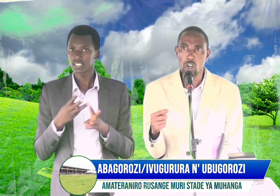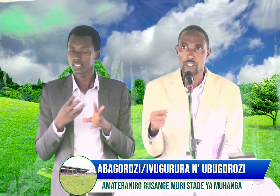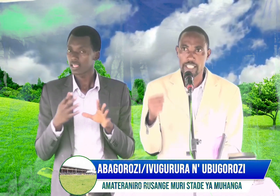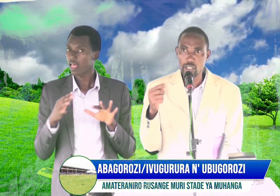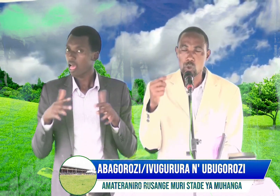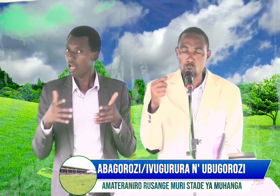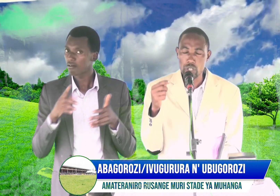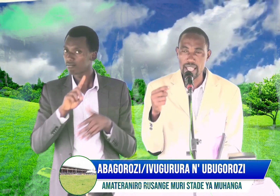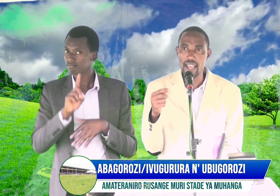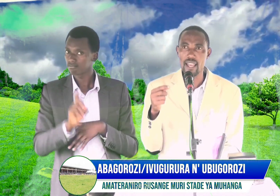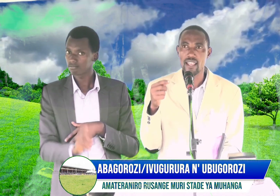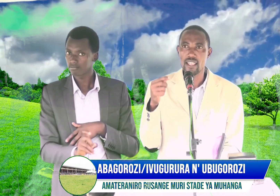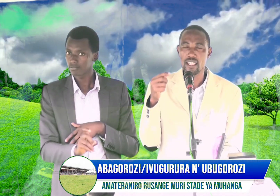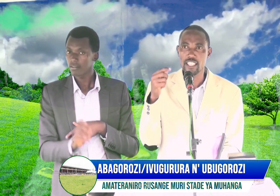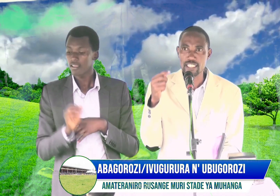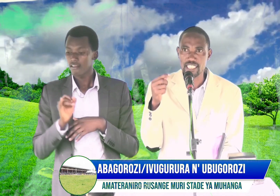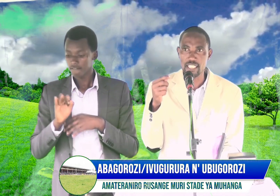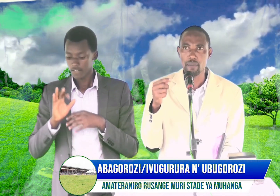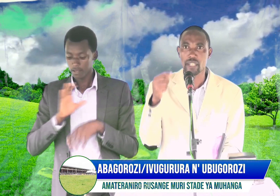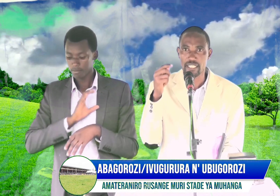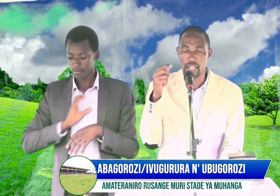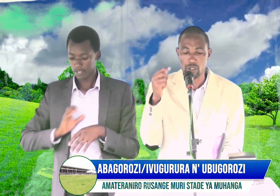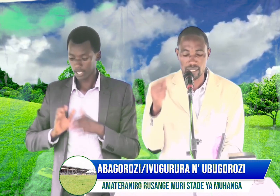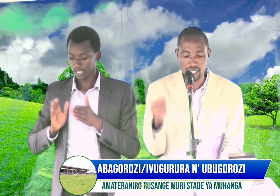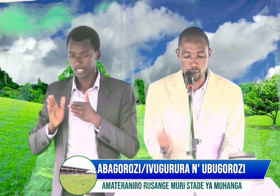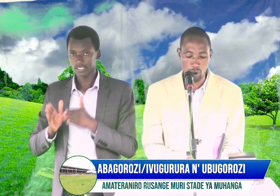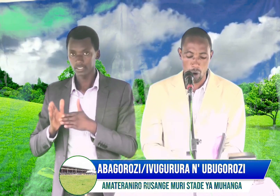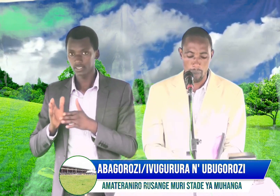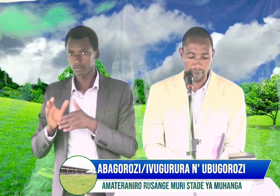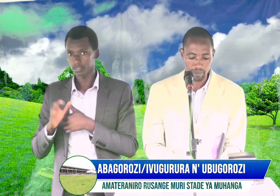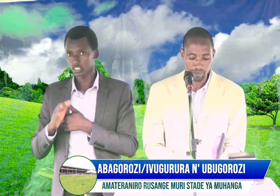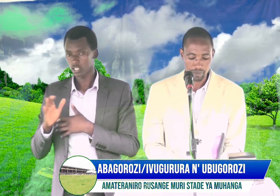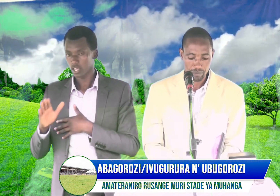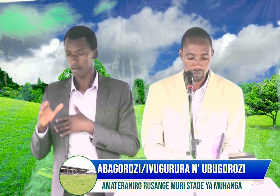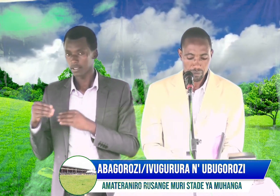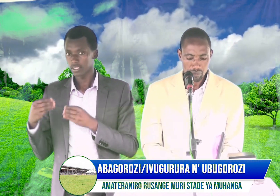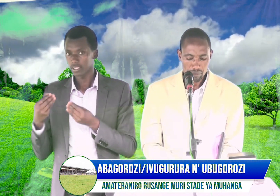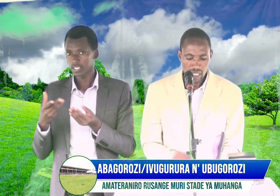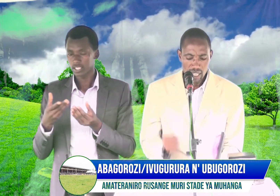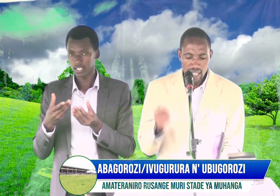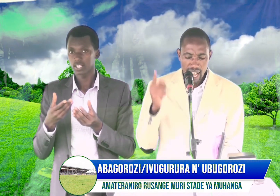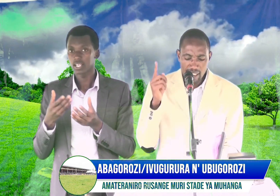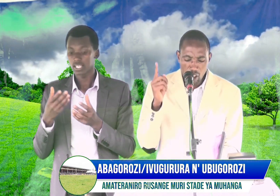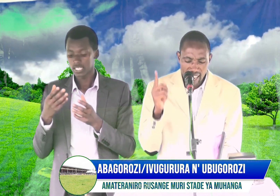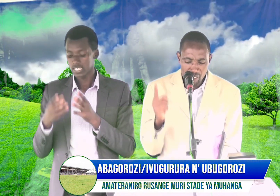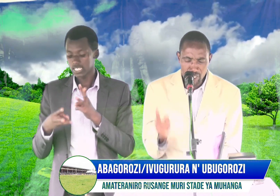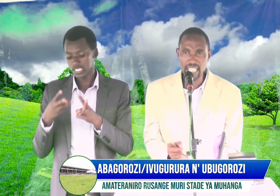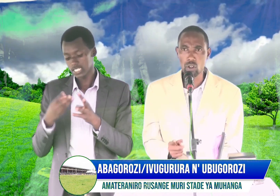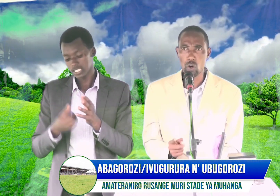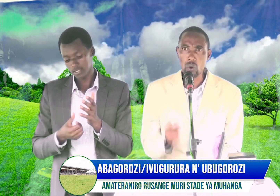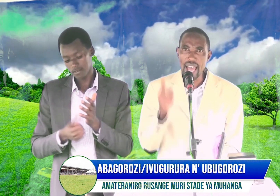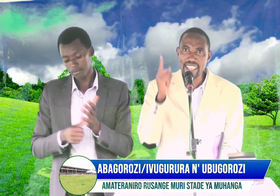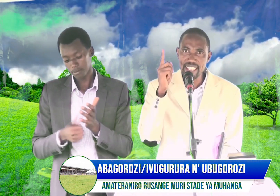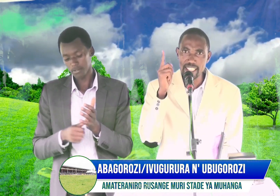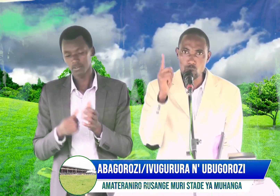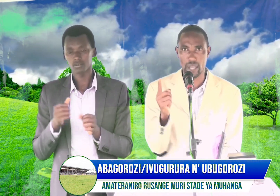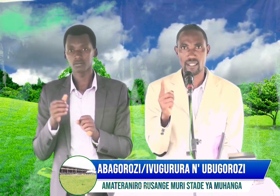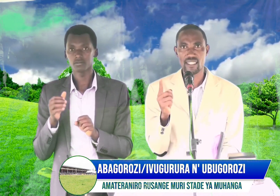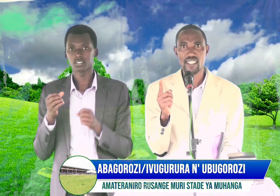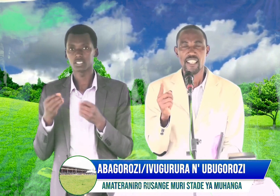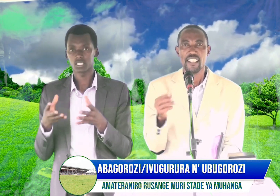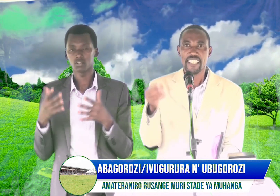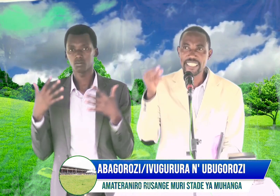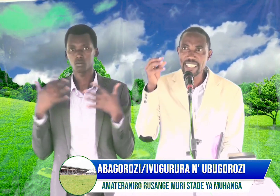abakristo niyikururiye isi mu ishyano riteye ubwoba hano haravuze ngo